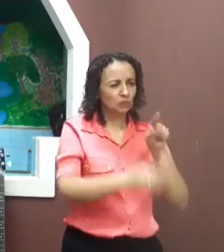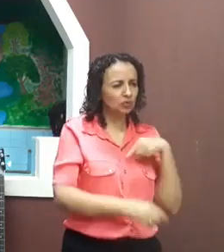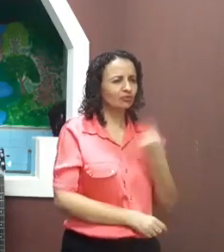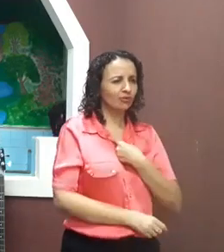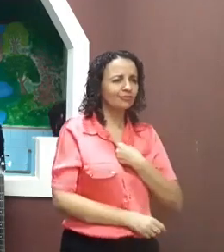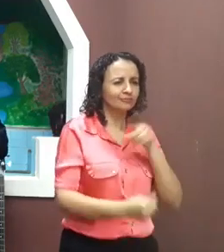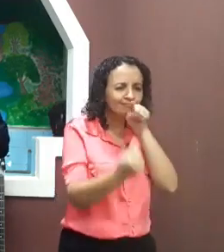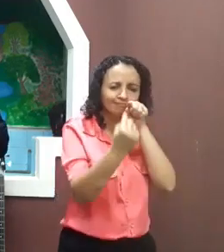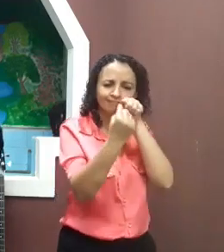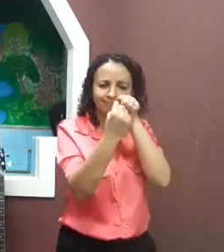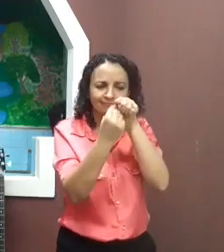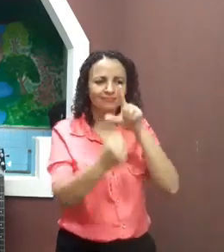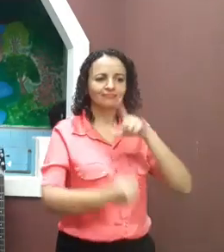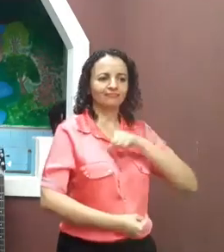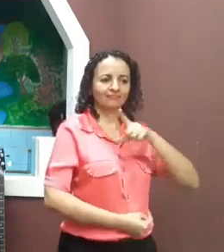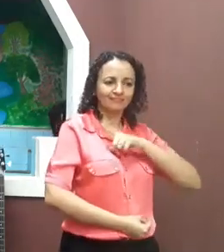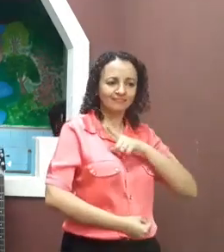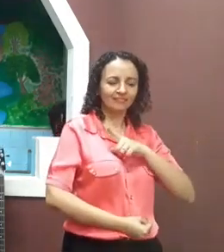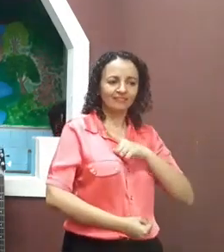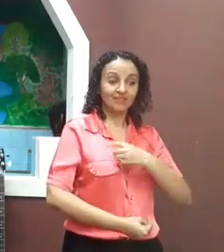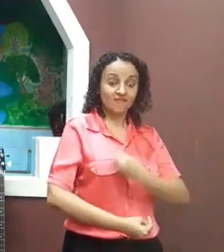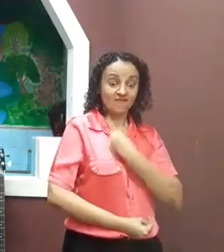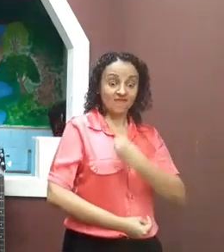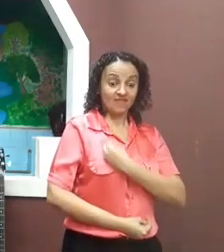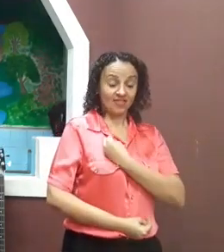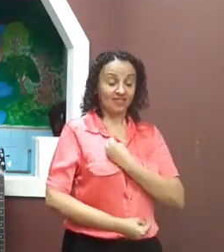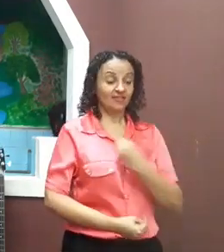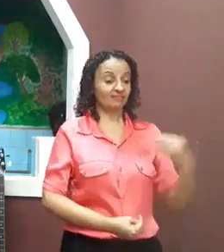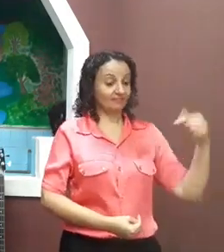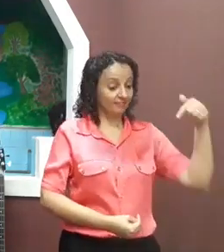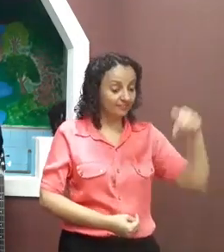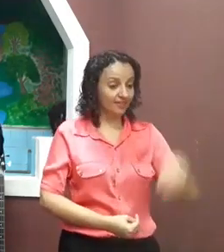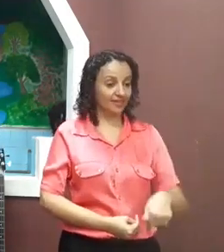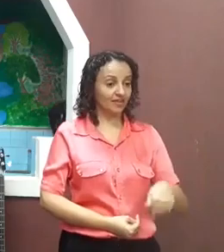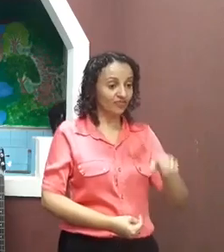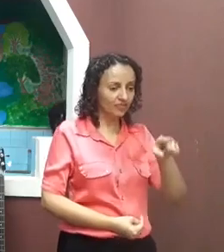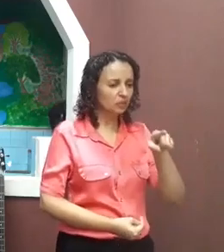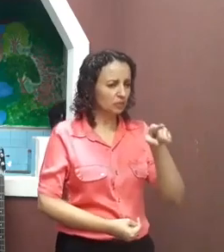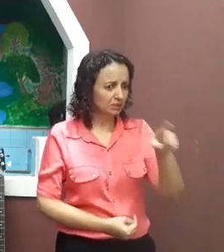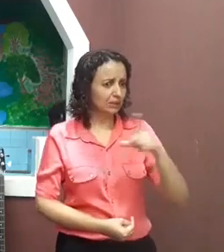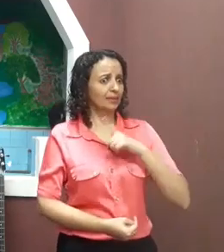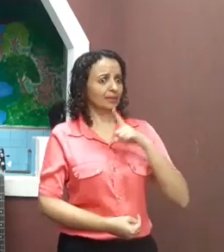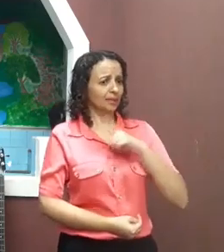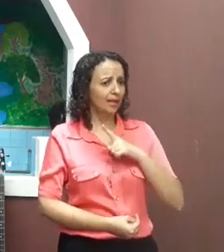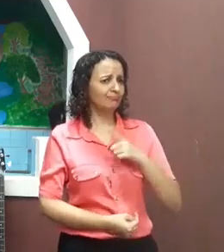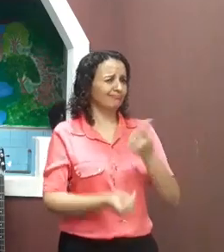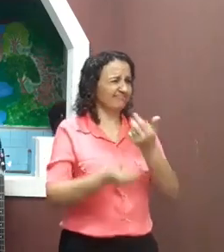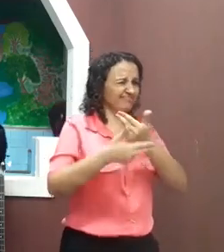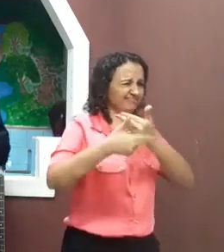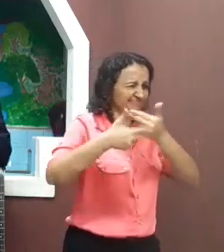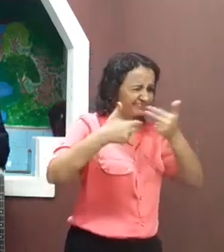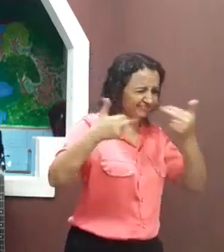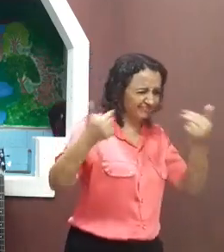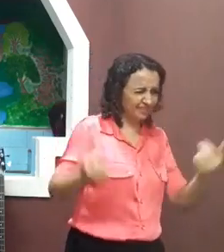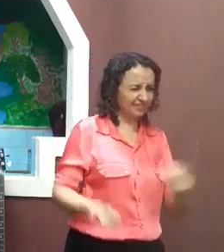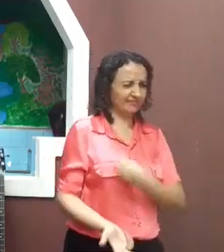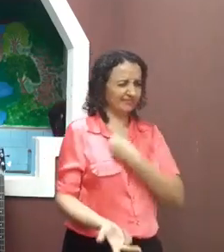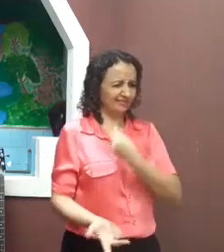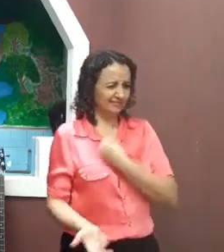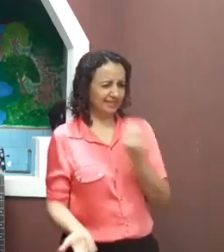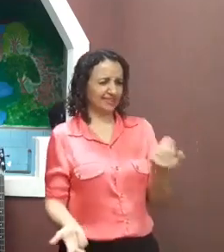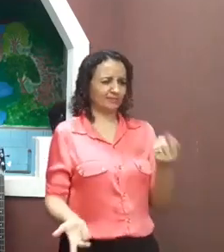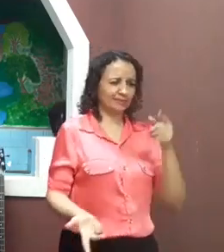propósito. Nós temos um propósito. Você vai ter um monte de coisas na vida. Você pode ser empresário, você